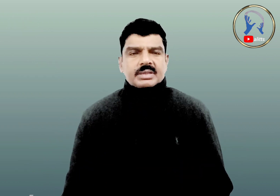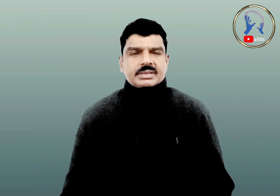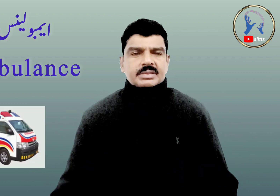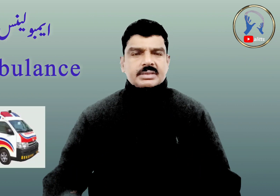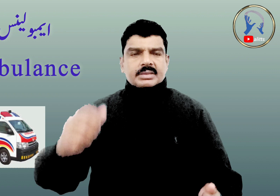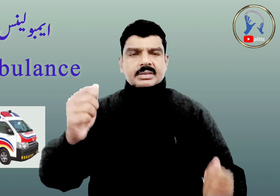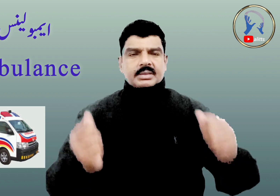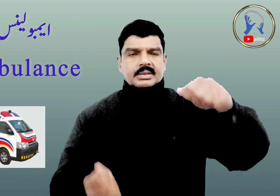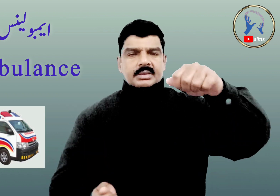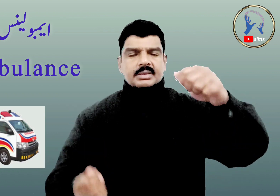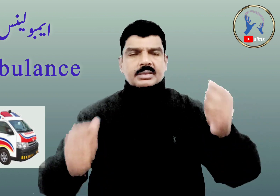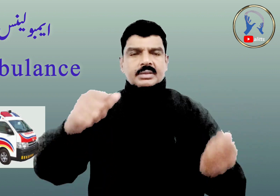एम्बुलेंस,